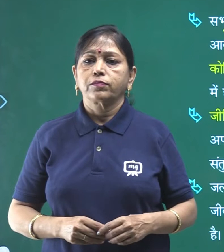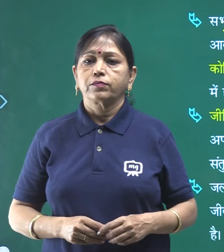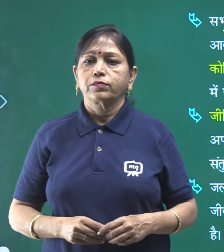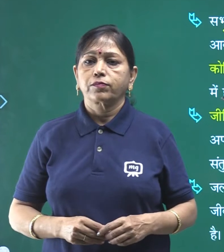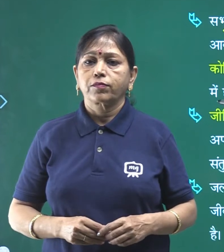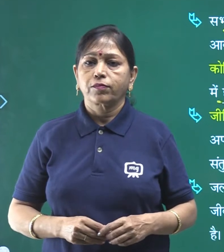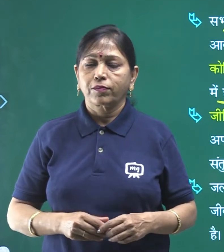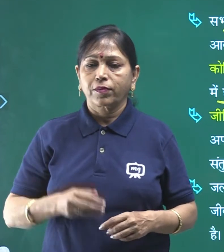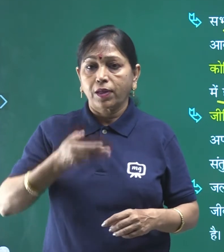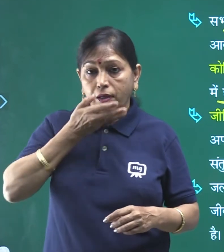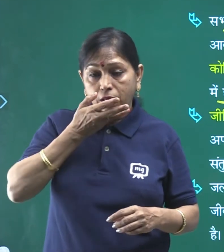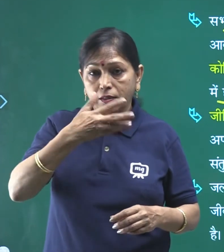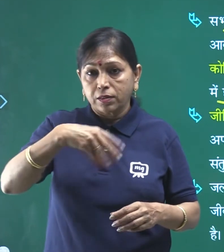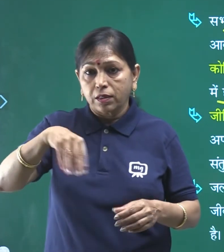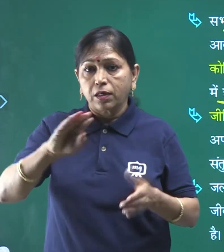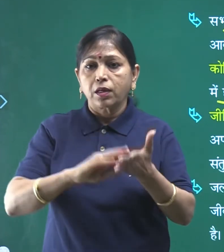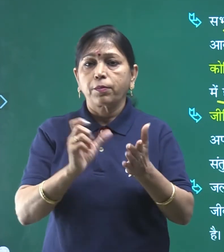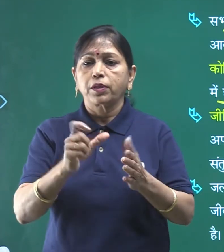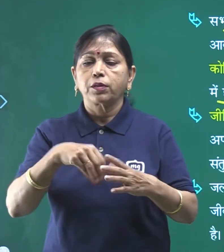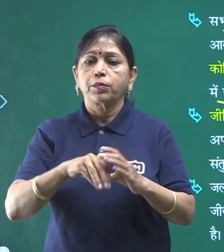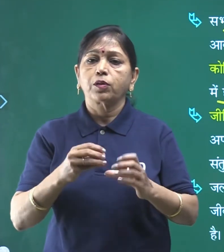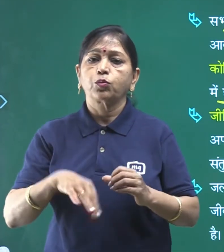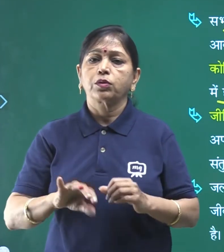यह जले माध्यम में होती है